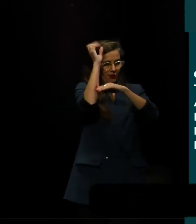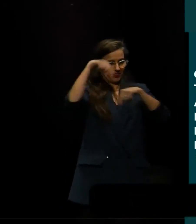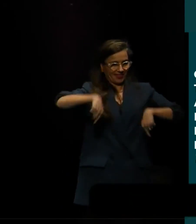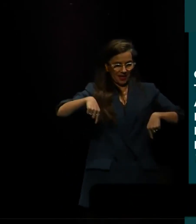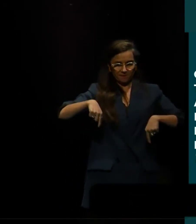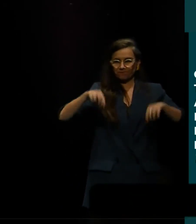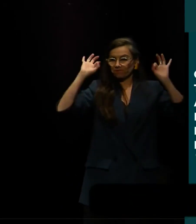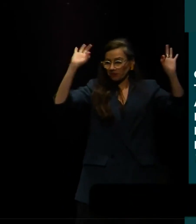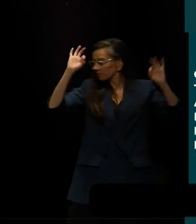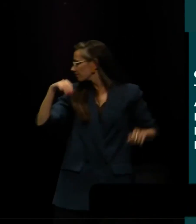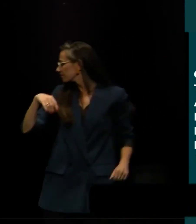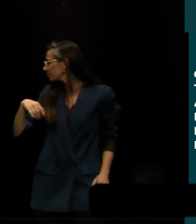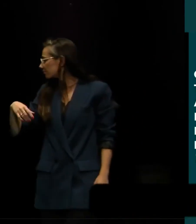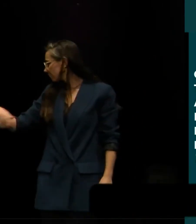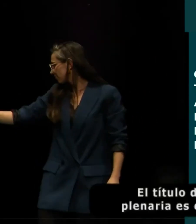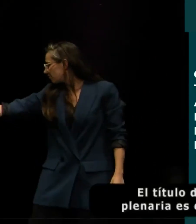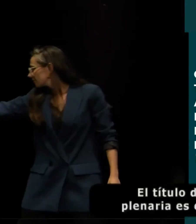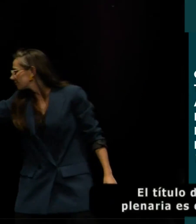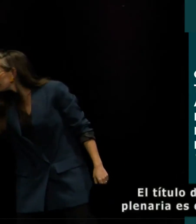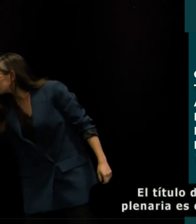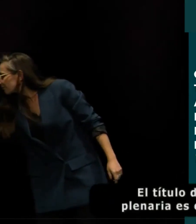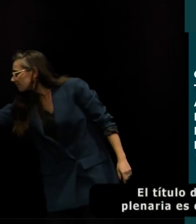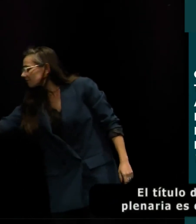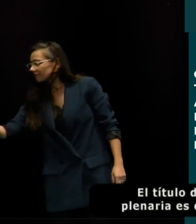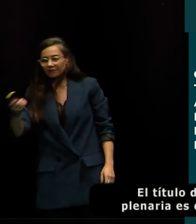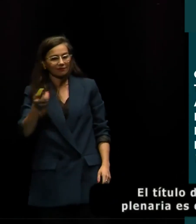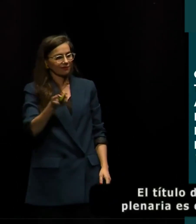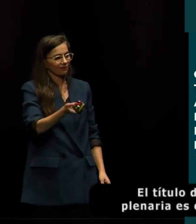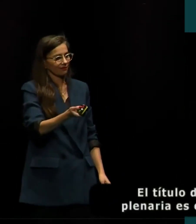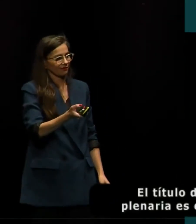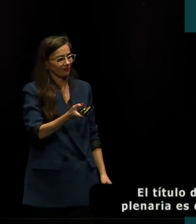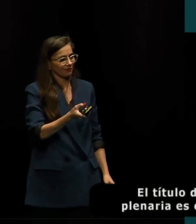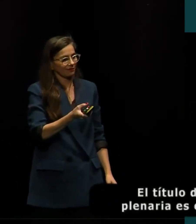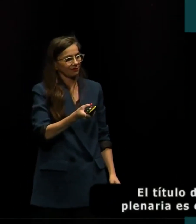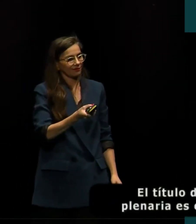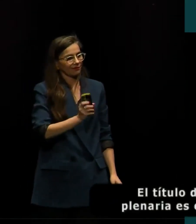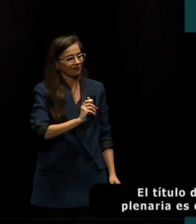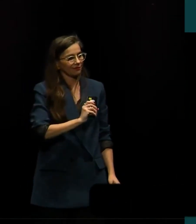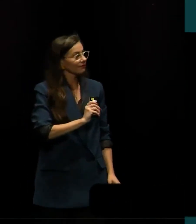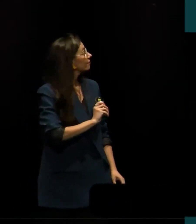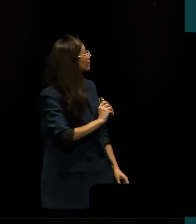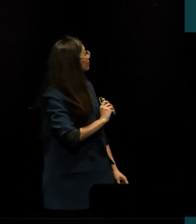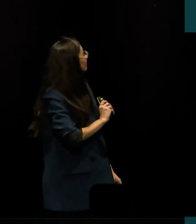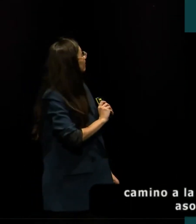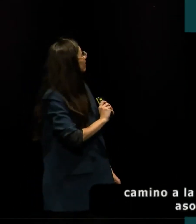camino a la transformación asociativa, diseñando el mapa de nuestra reconstrucción.